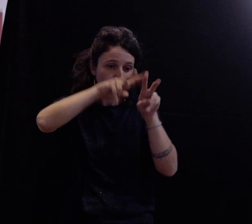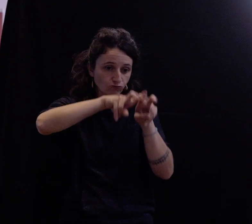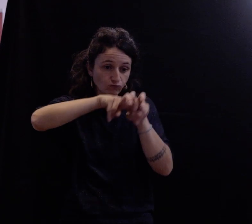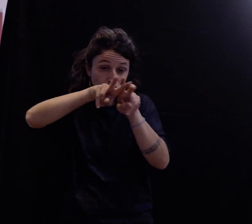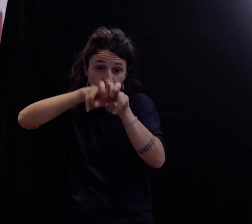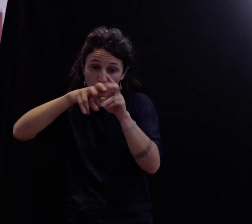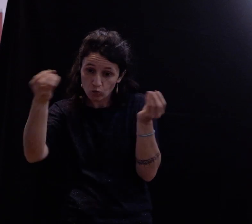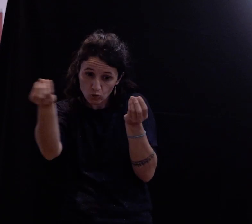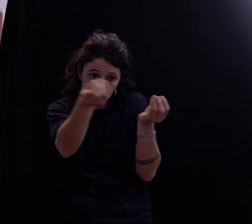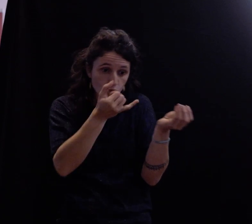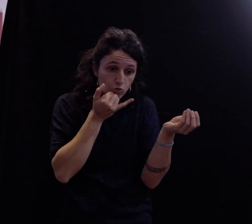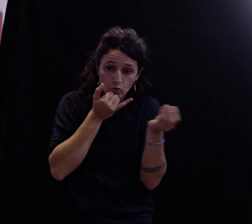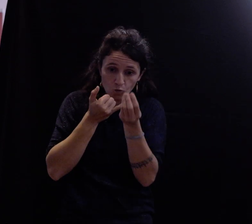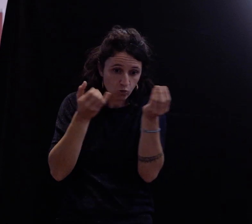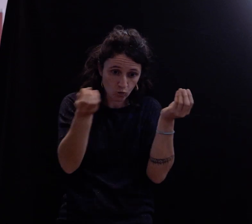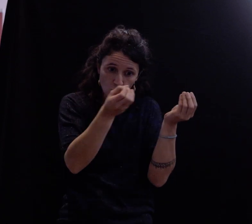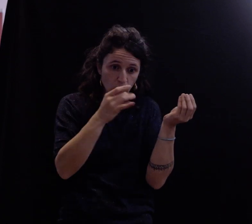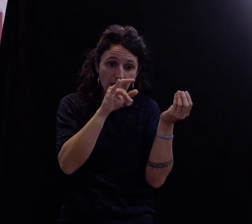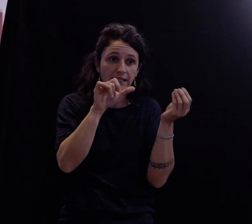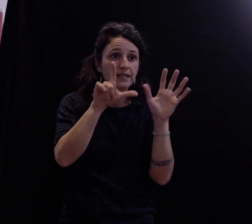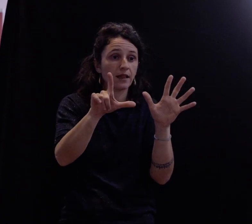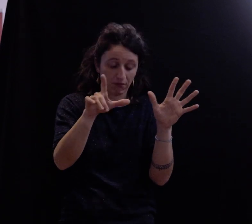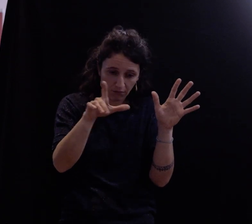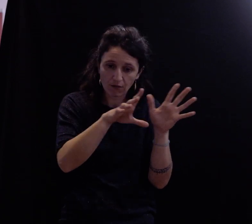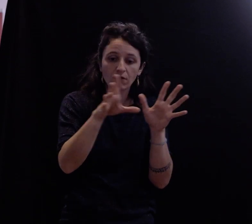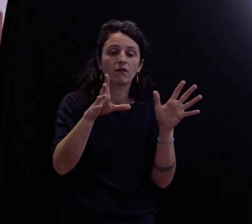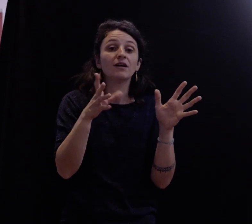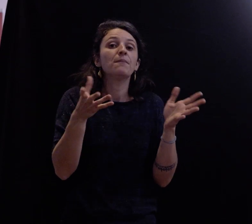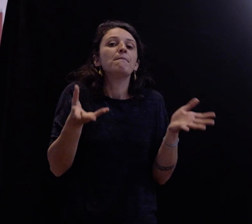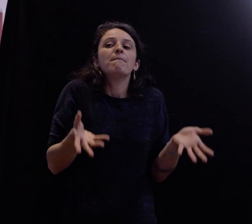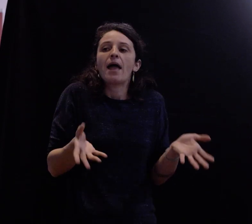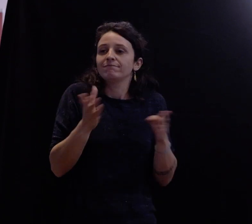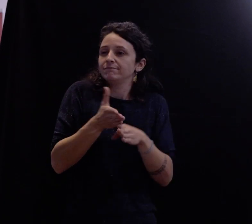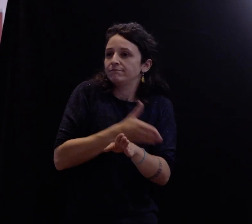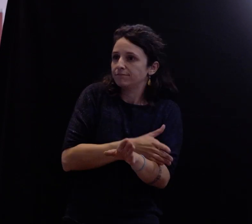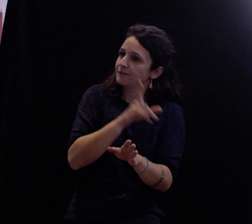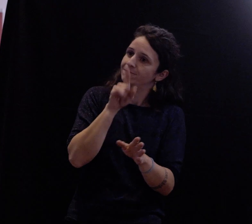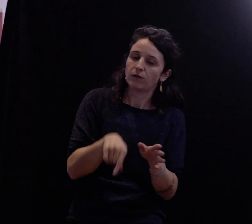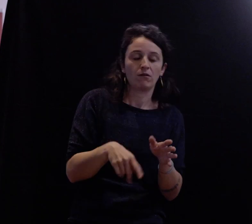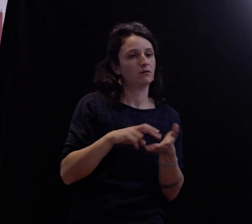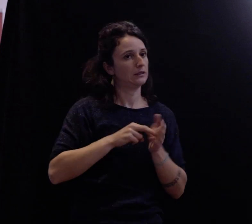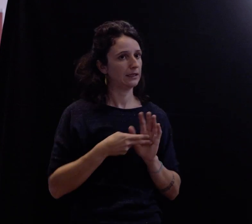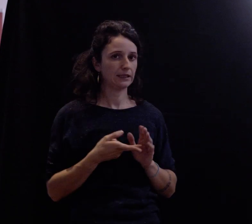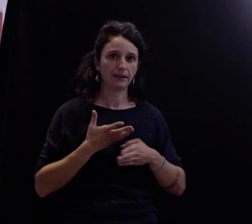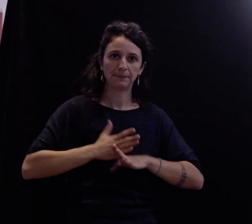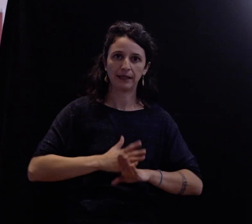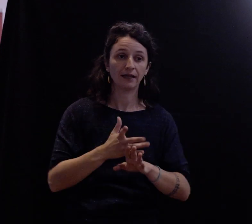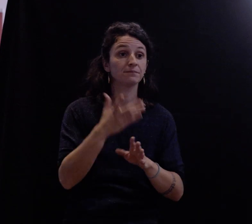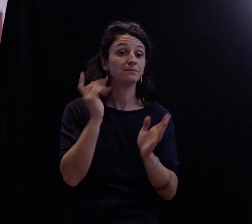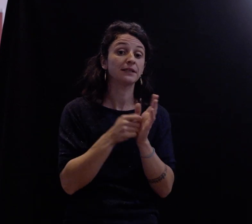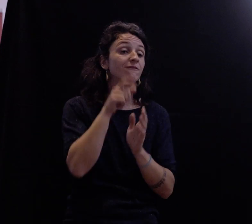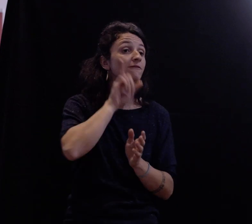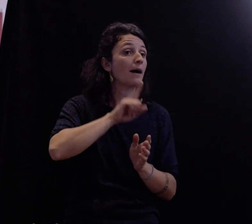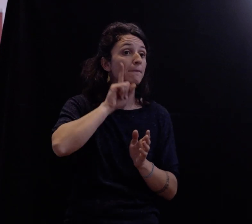Cependant, il y a quand même des inconvénients. D'abord, il faut mettre au point la technique. Et donc ça veut dire que dès qu'on sait qu'on est enceinte, il faut mettre au point la technique parce qu'il y a